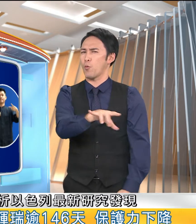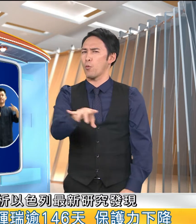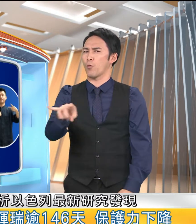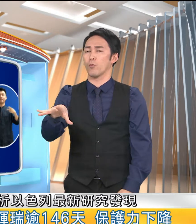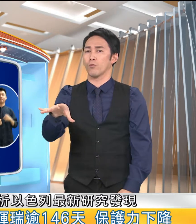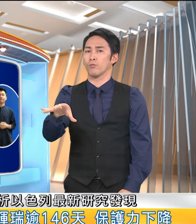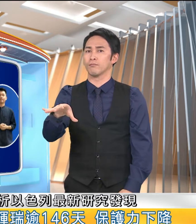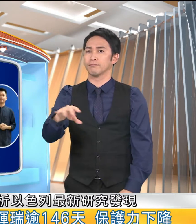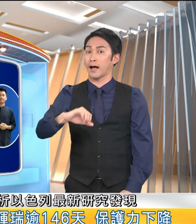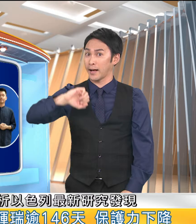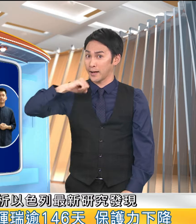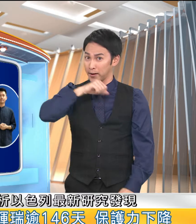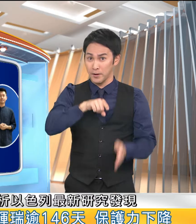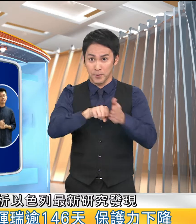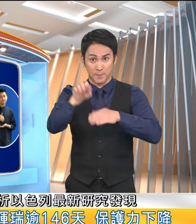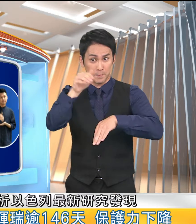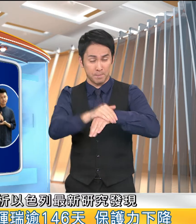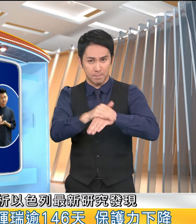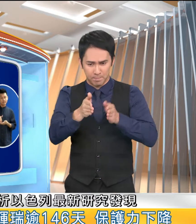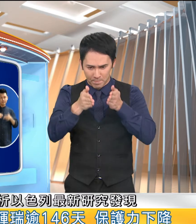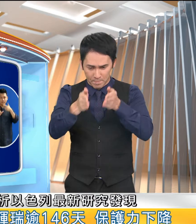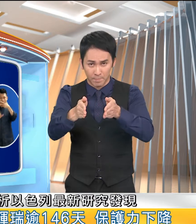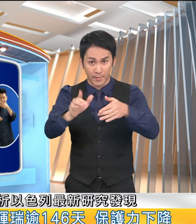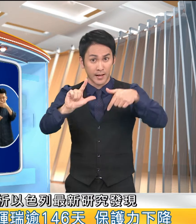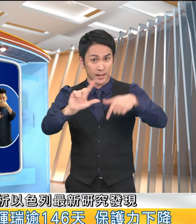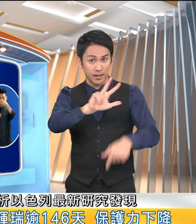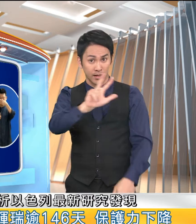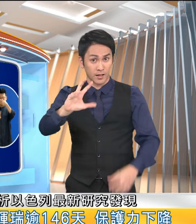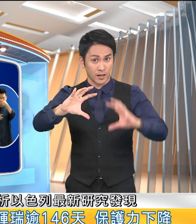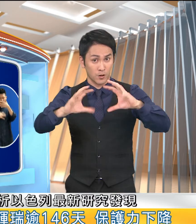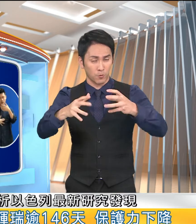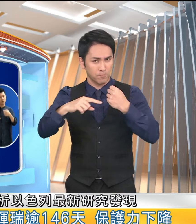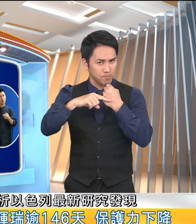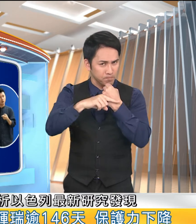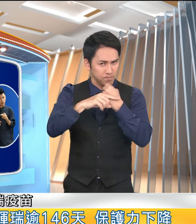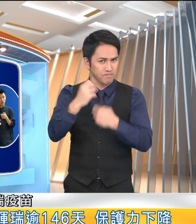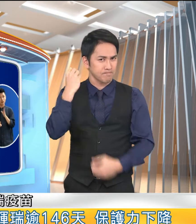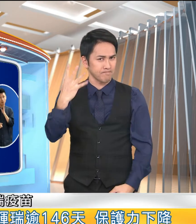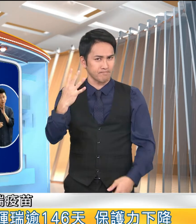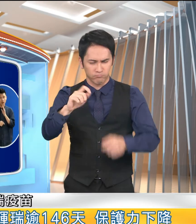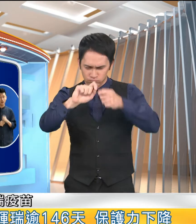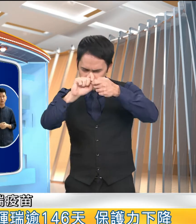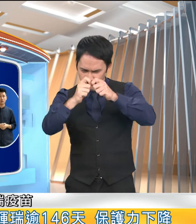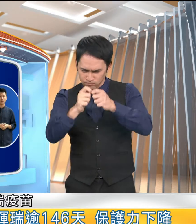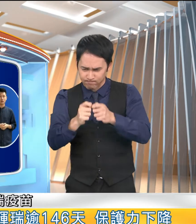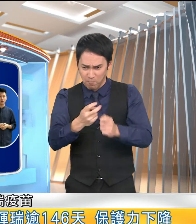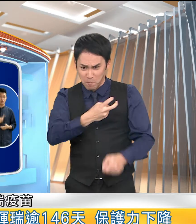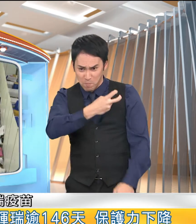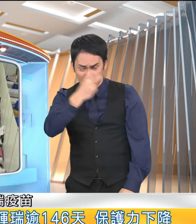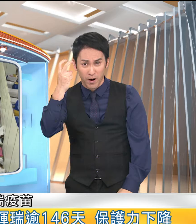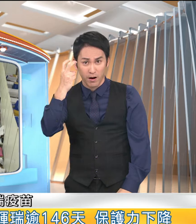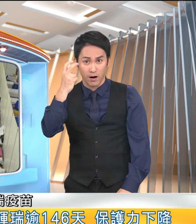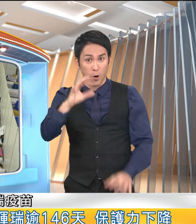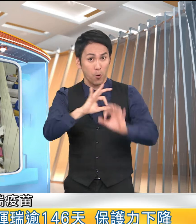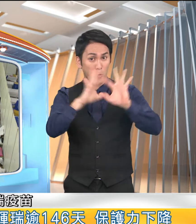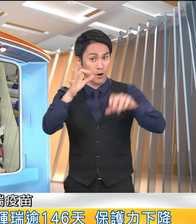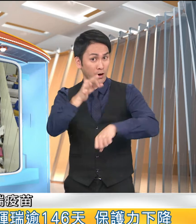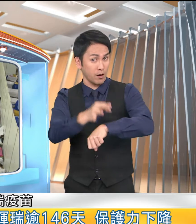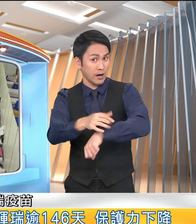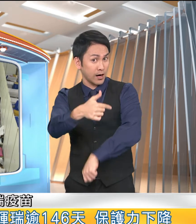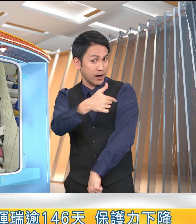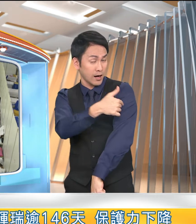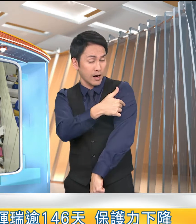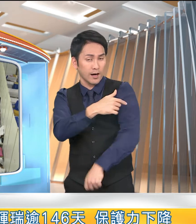内公卫专家分析以色列最新研究发现，完整接种2剂辉瑞疫